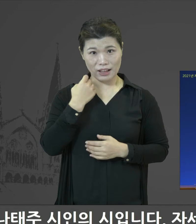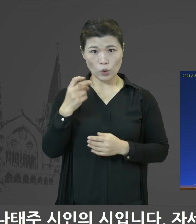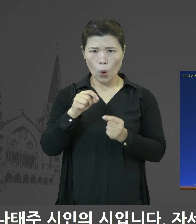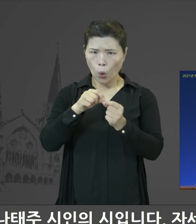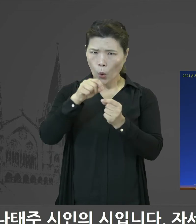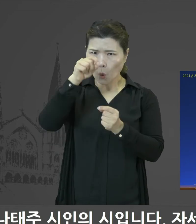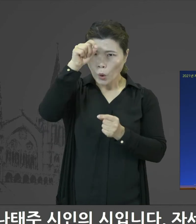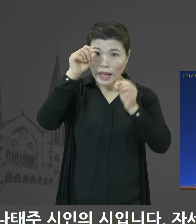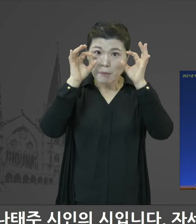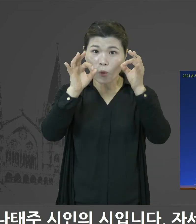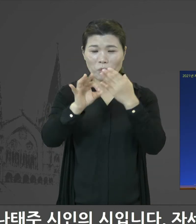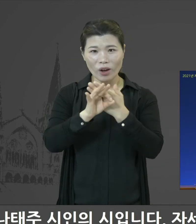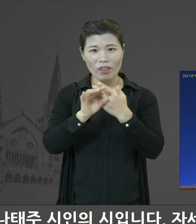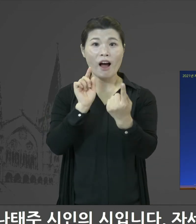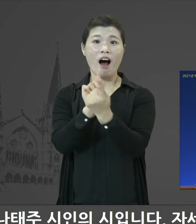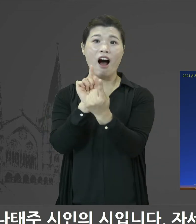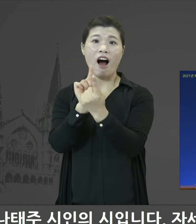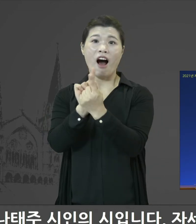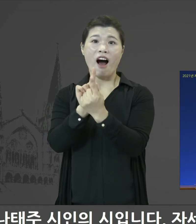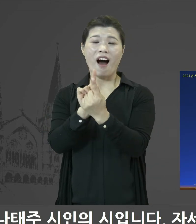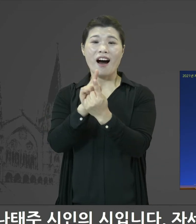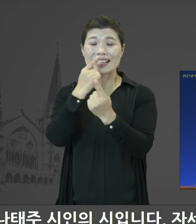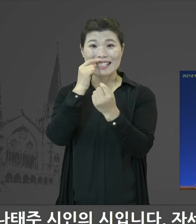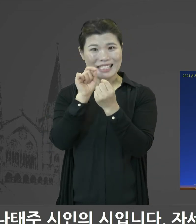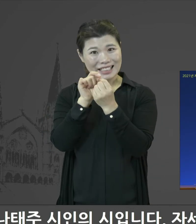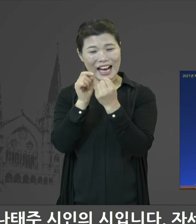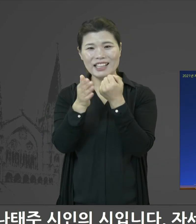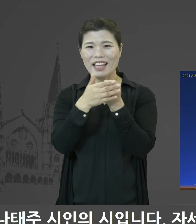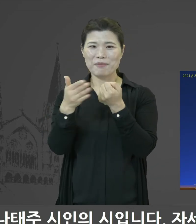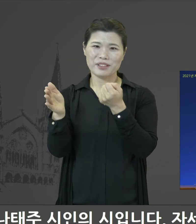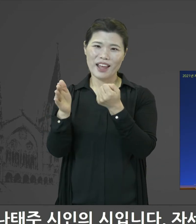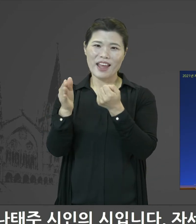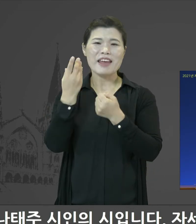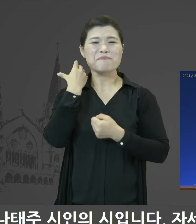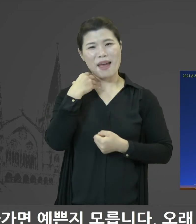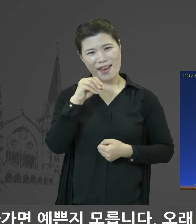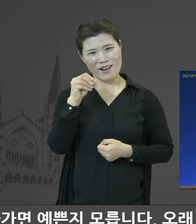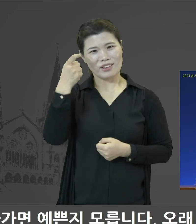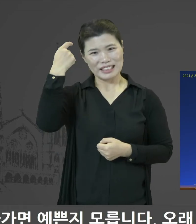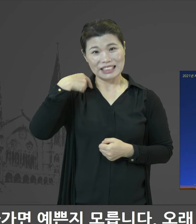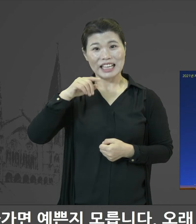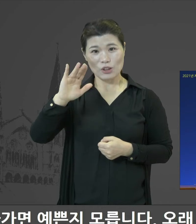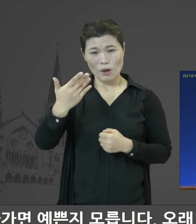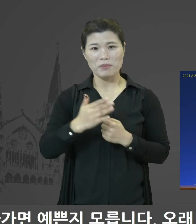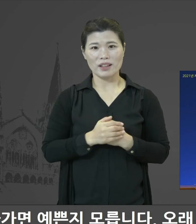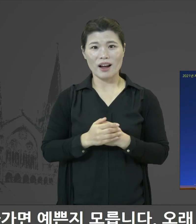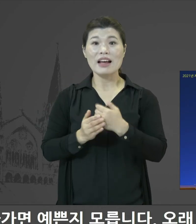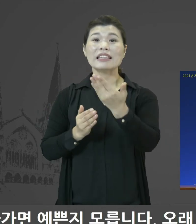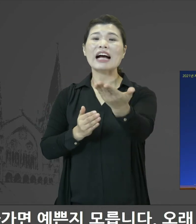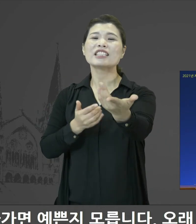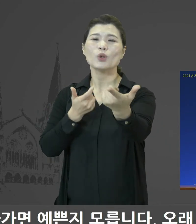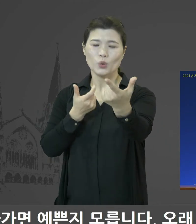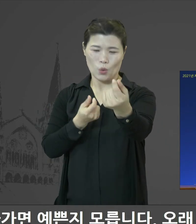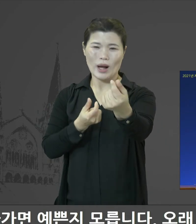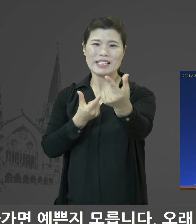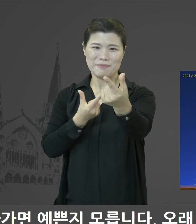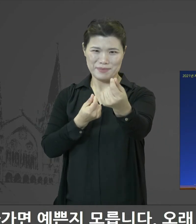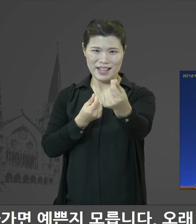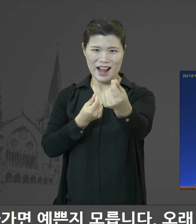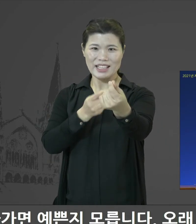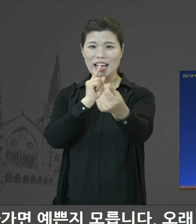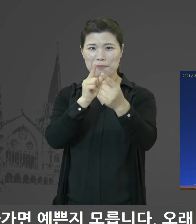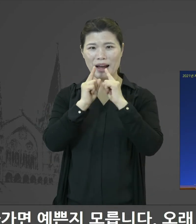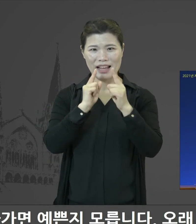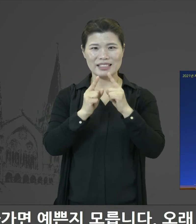있으면 이 친근감이 생겨요. 그러면서 보지 못했던 매력을 또 느낀다는 겁니다. 당신도 그렇습니다 라고